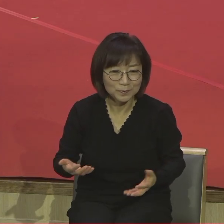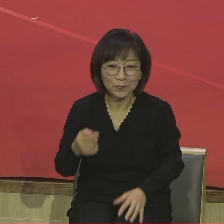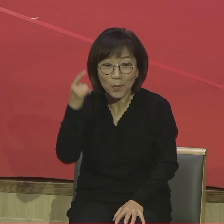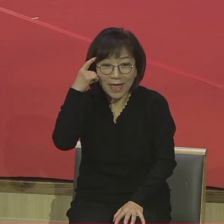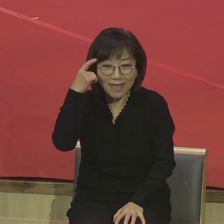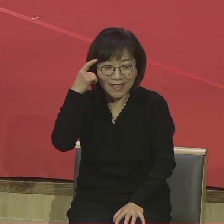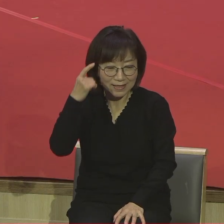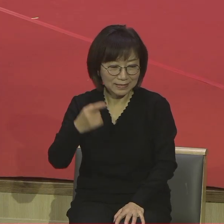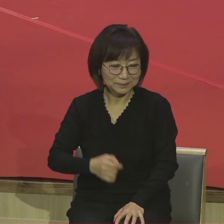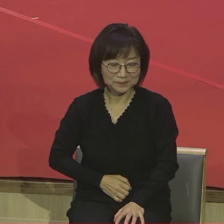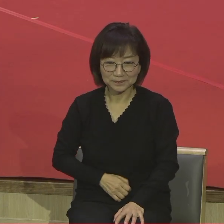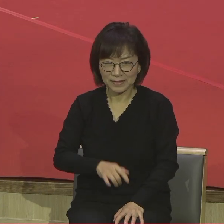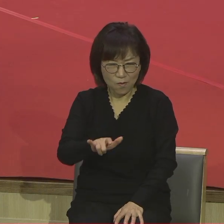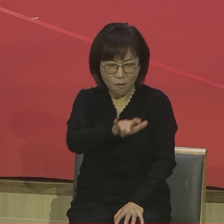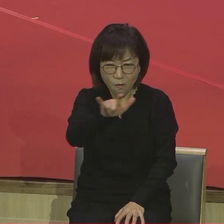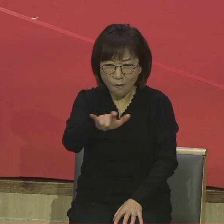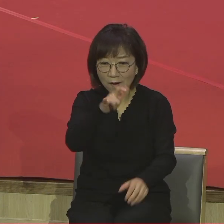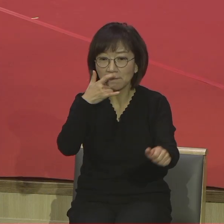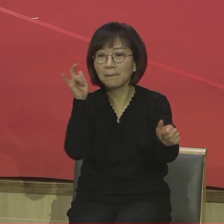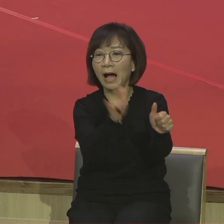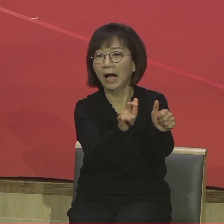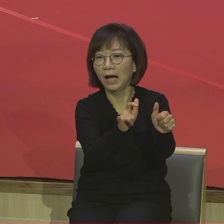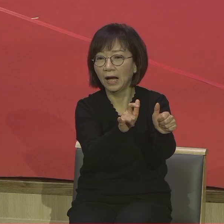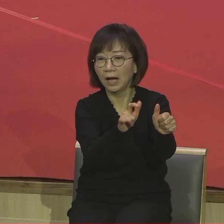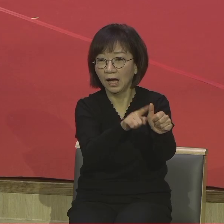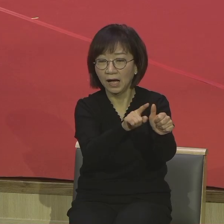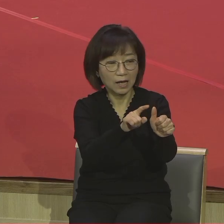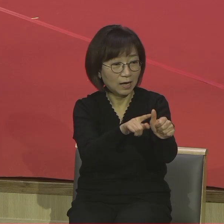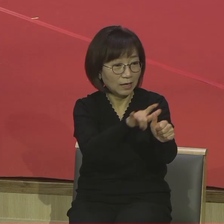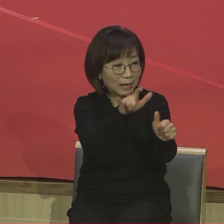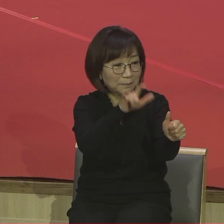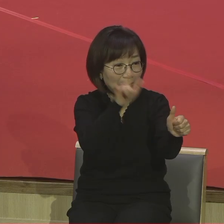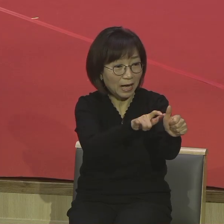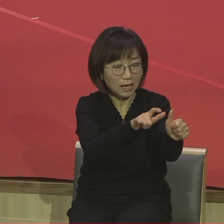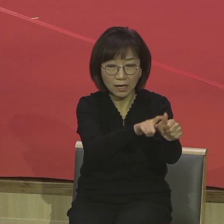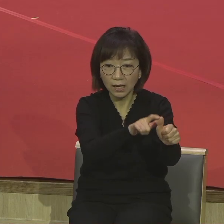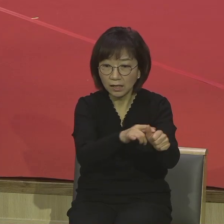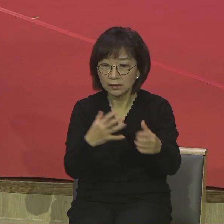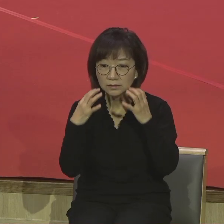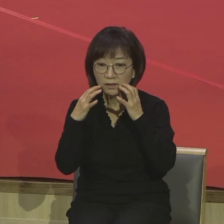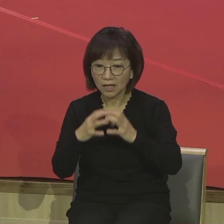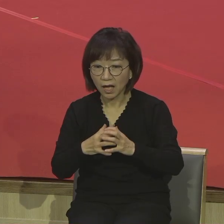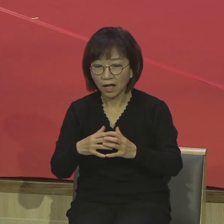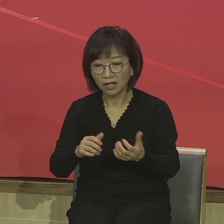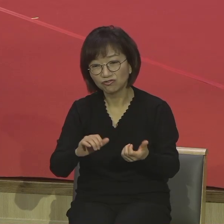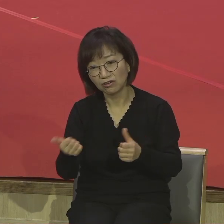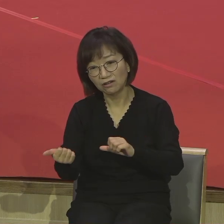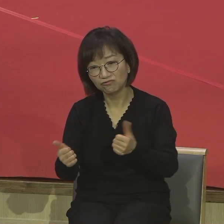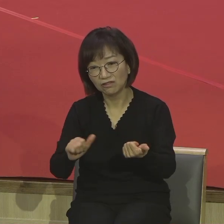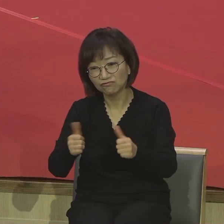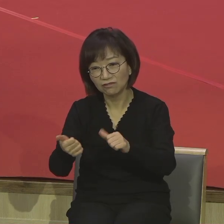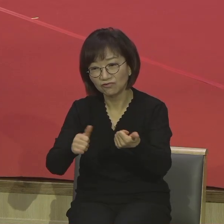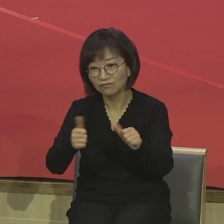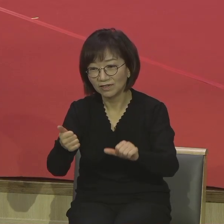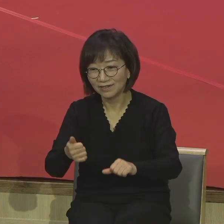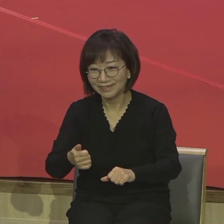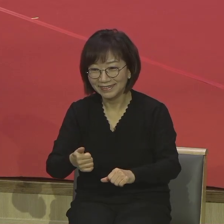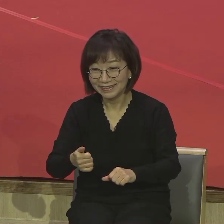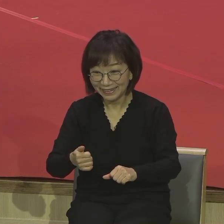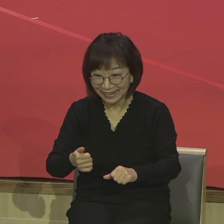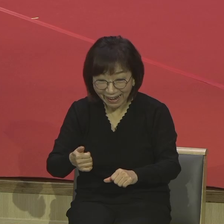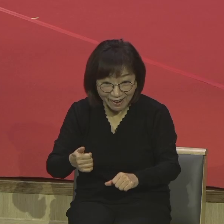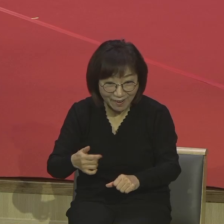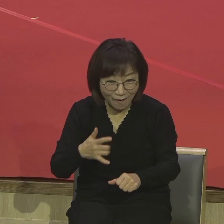왜냐? 코로나 확진으로 인해 가지고 해마다 산타 역할을 하던 사람들이 많이 죽었대요.